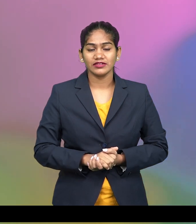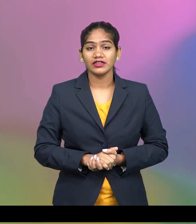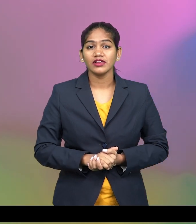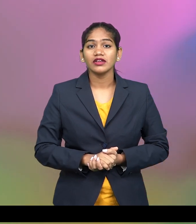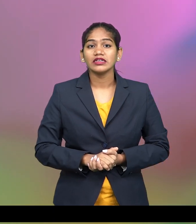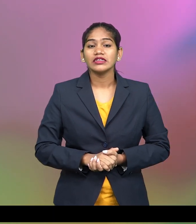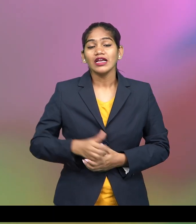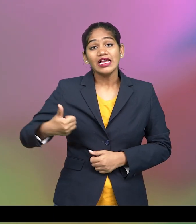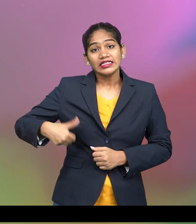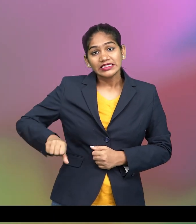ಅತಿಸಾರ